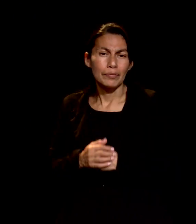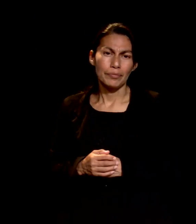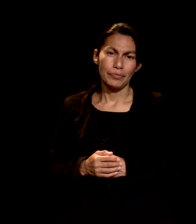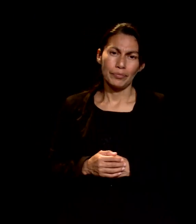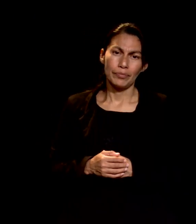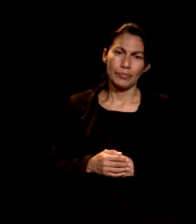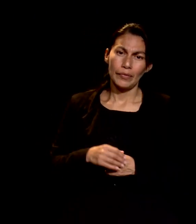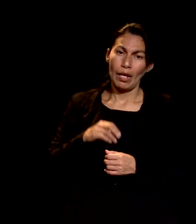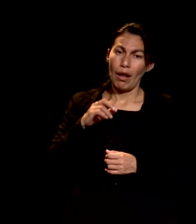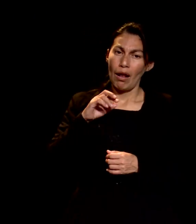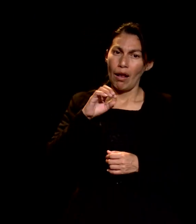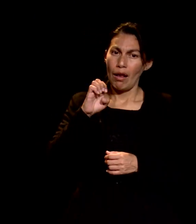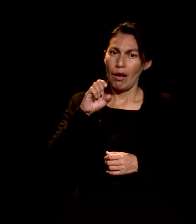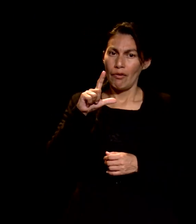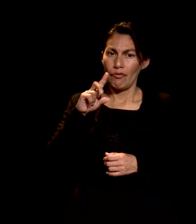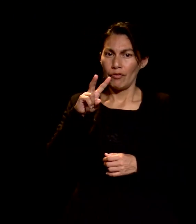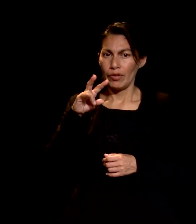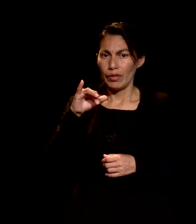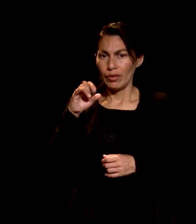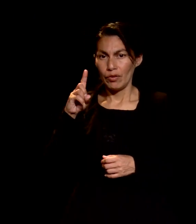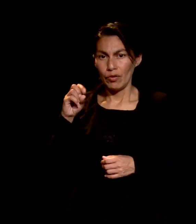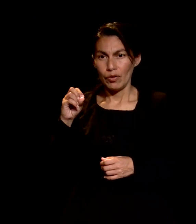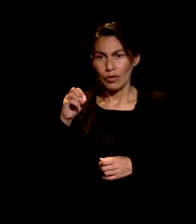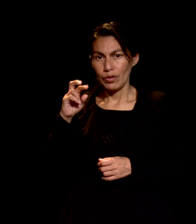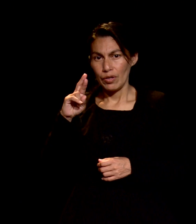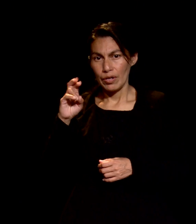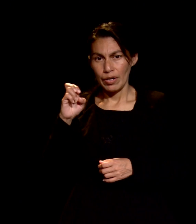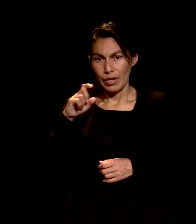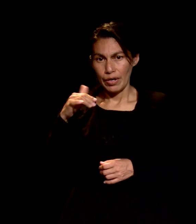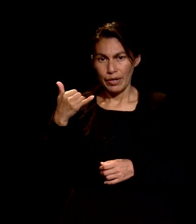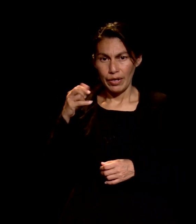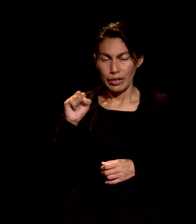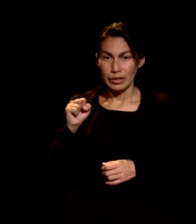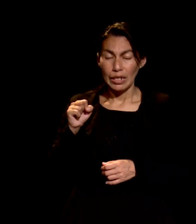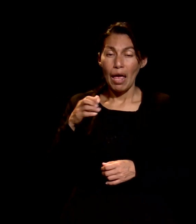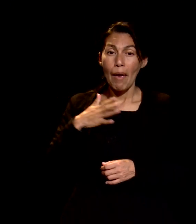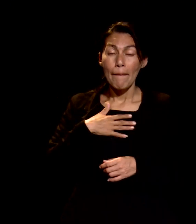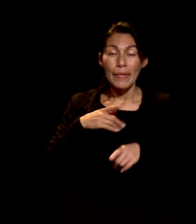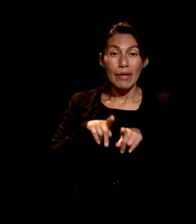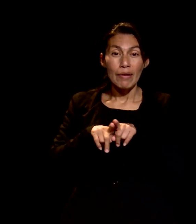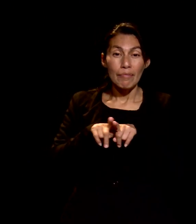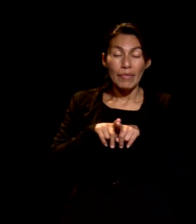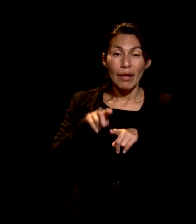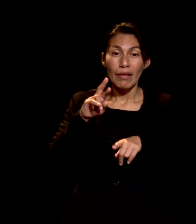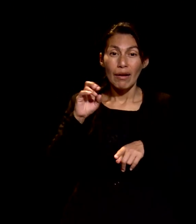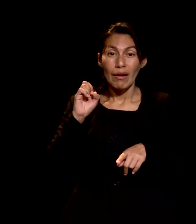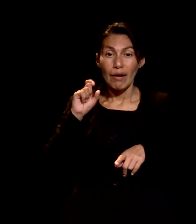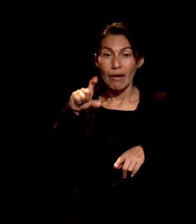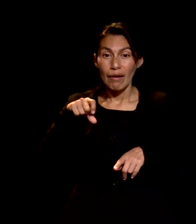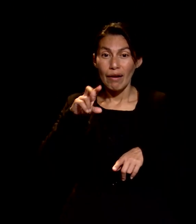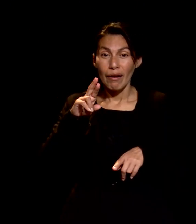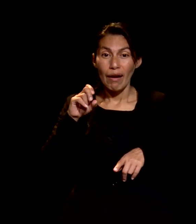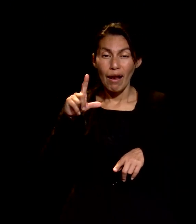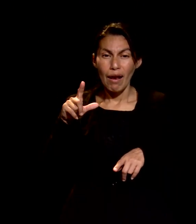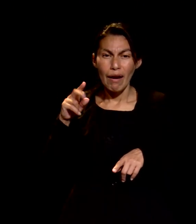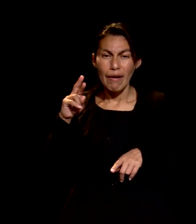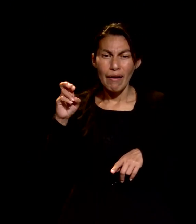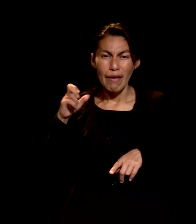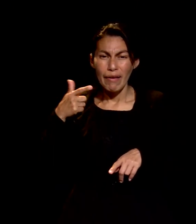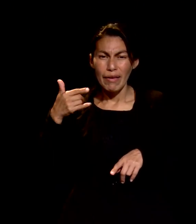Pidio Reyes Gracias le doy a Dios Mi hermana Raquel Reyes Cortés Cumplió 70 años